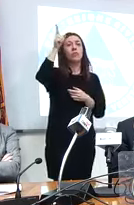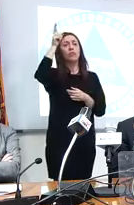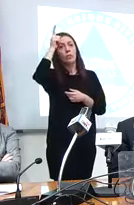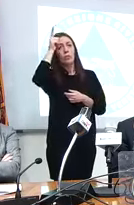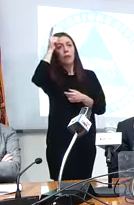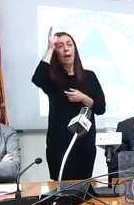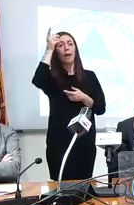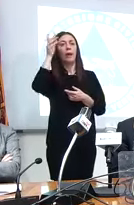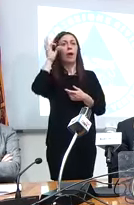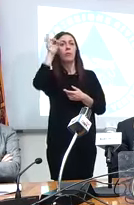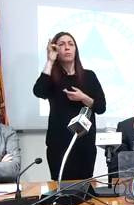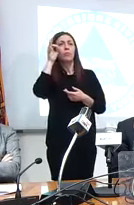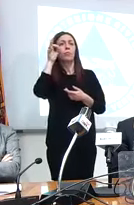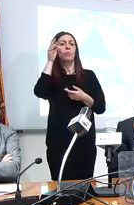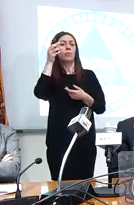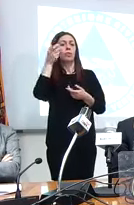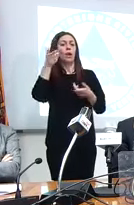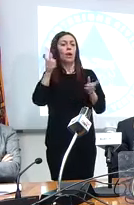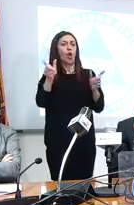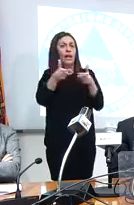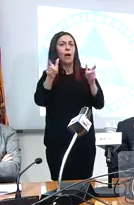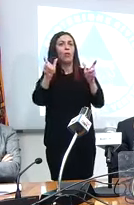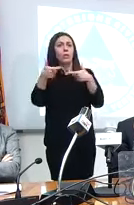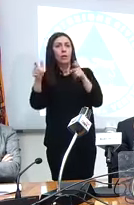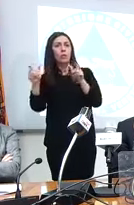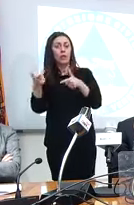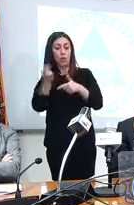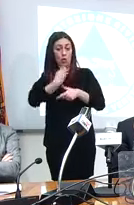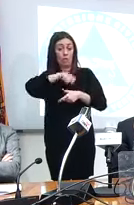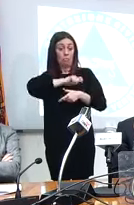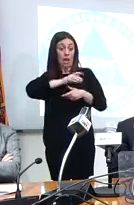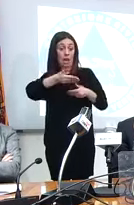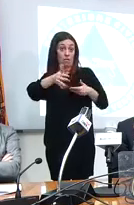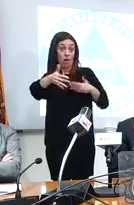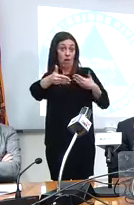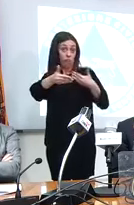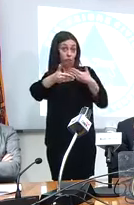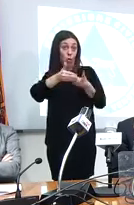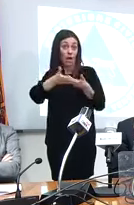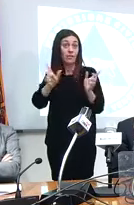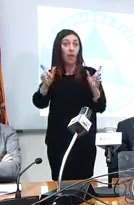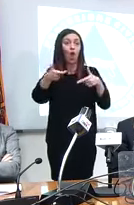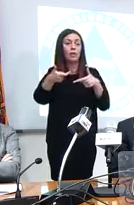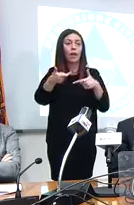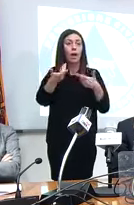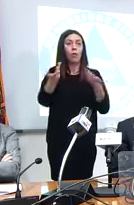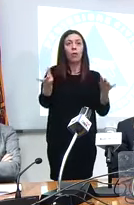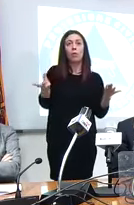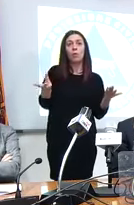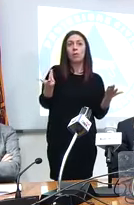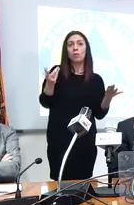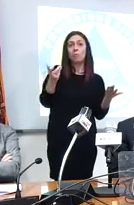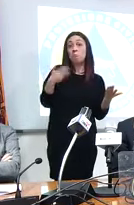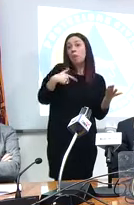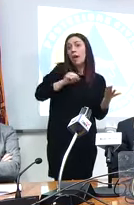lockdown, Spagna sta tornando dentro lockdown, quindi penso insomma, che proprio tutti questi danni non li abbiamo